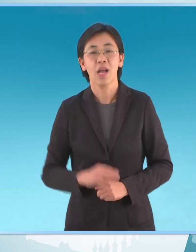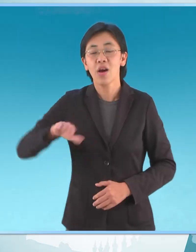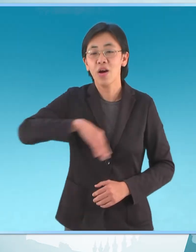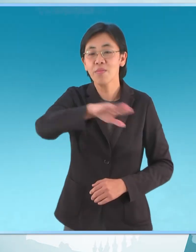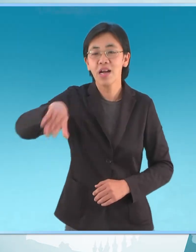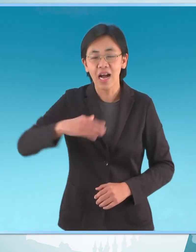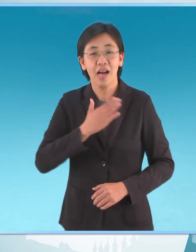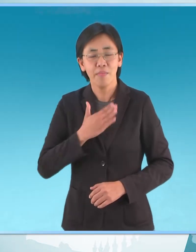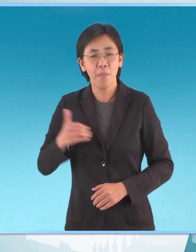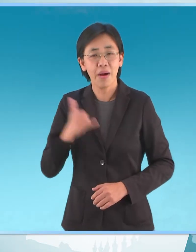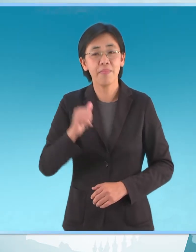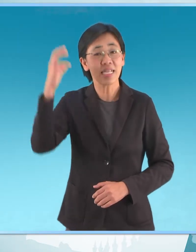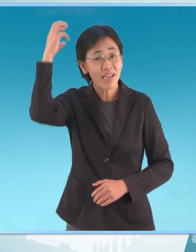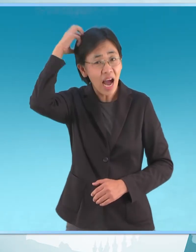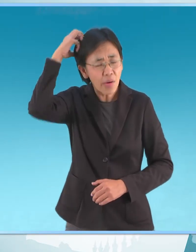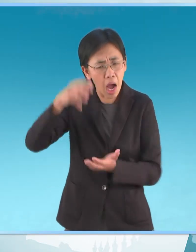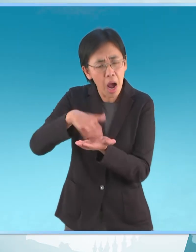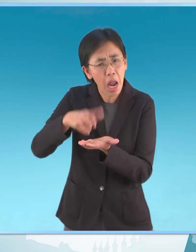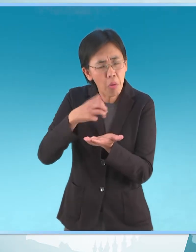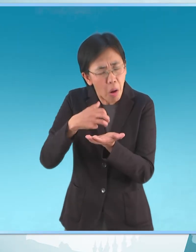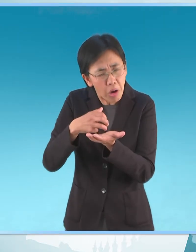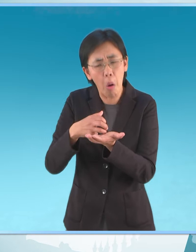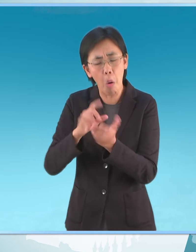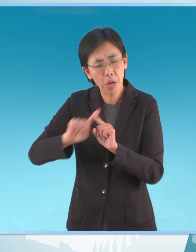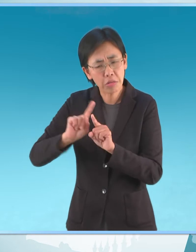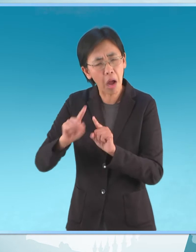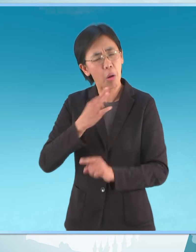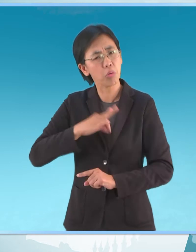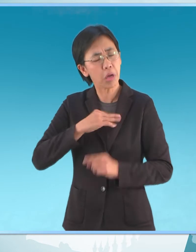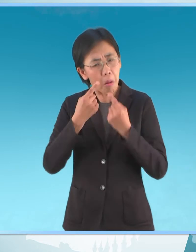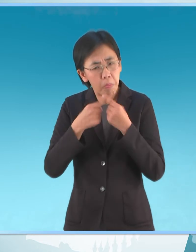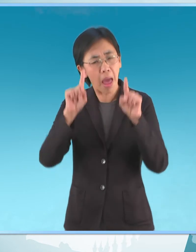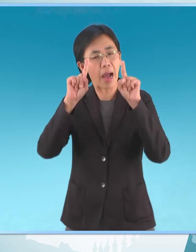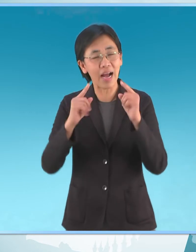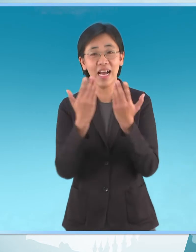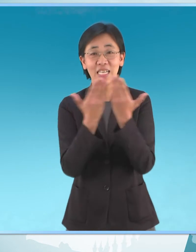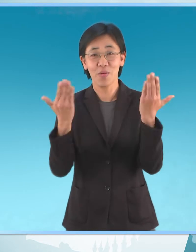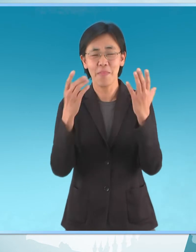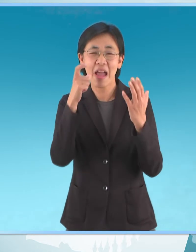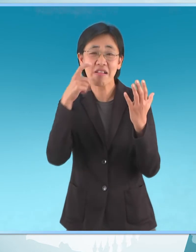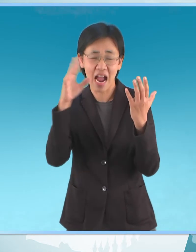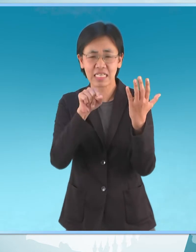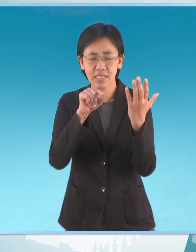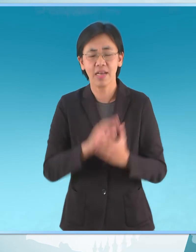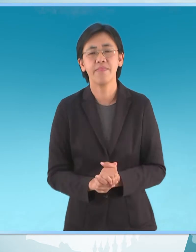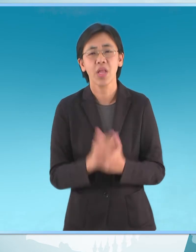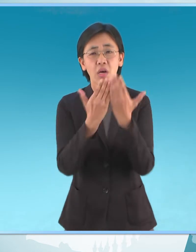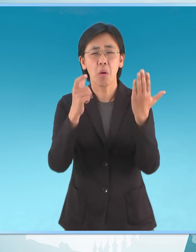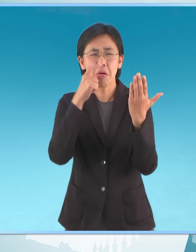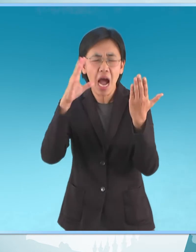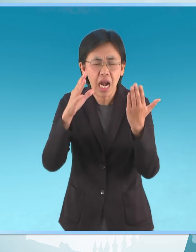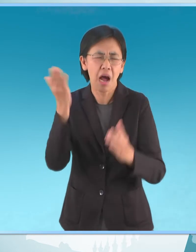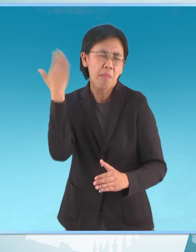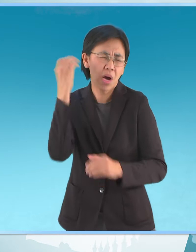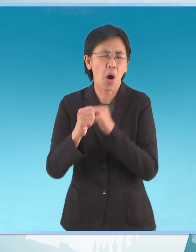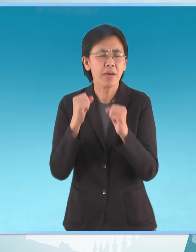คุณผู้ชมครับตั้งแต่มาที่ลาวนี่ผมเจอเรื่องเล่าน่าอัศจรรย์มากมายหลายเรื่องเลยนะฮะรวมถึงเรื่องของกำแพงยักษ์นี้ด้วยนะครับที่บอกว่าสร้างขึ้น